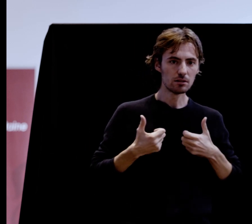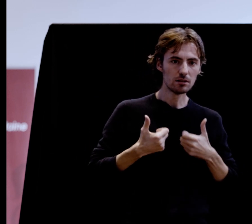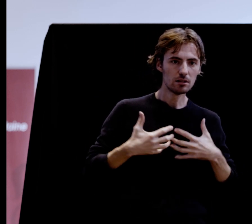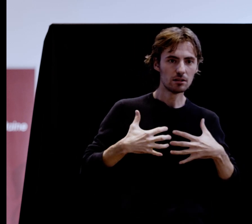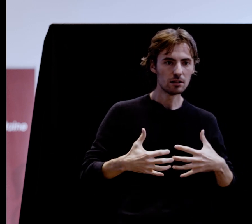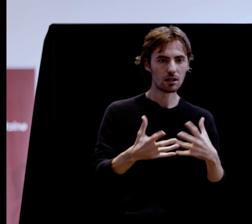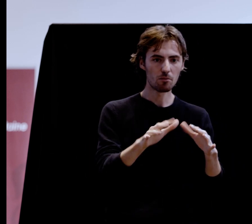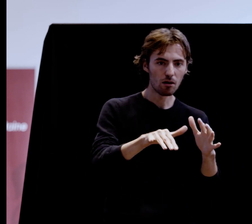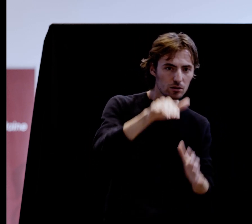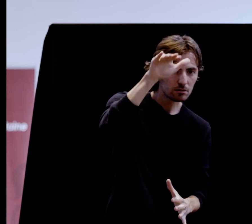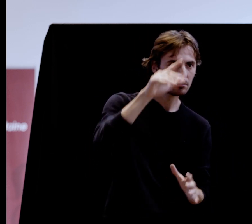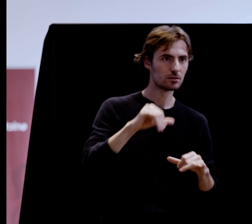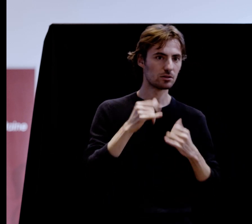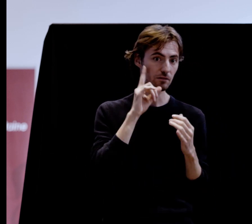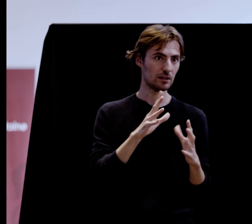jeune fille.